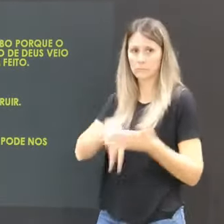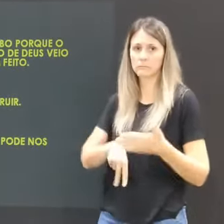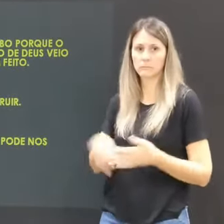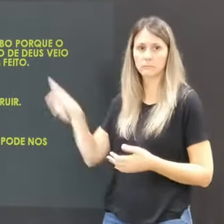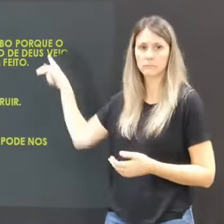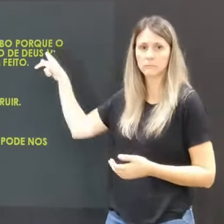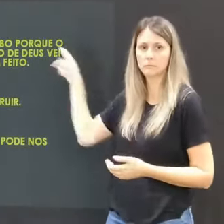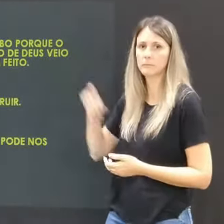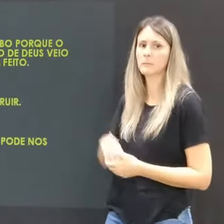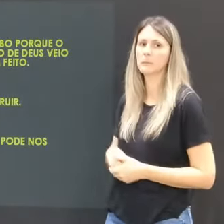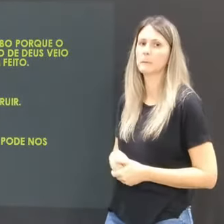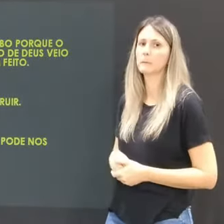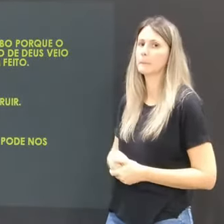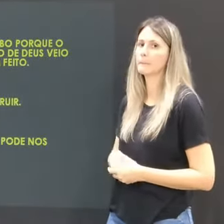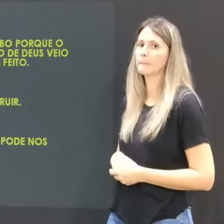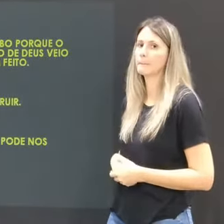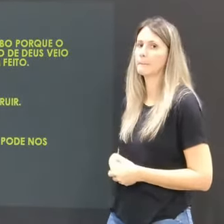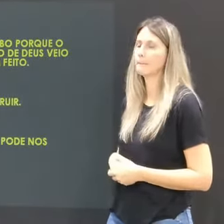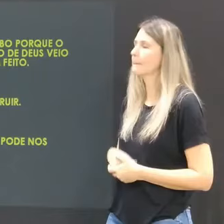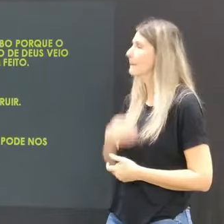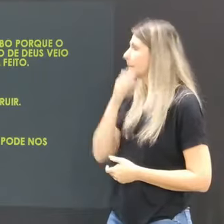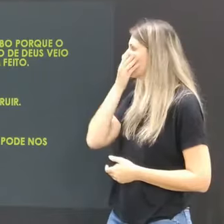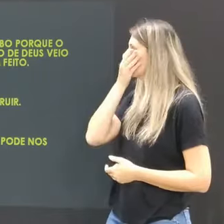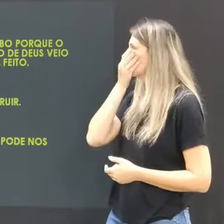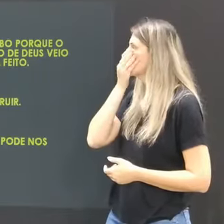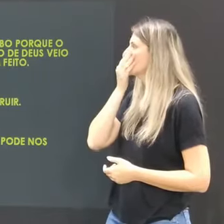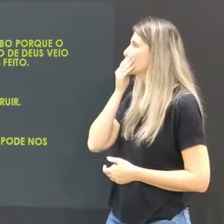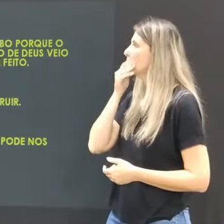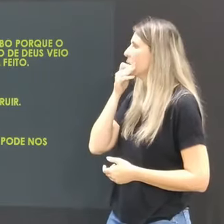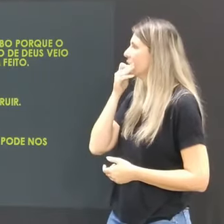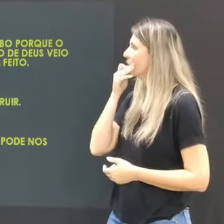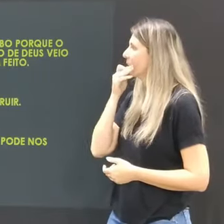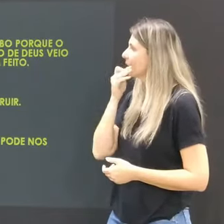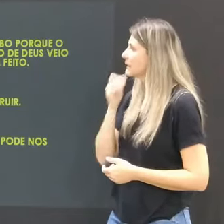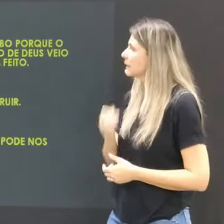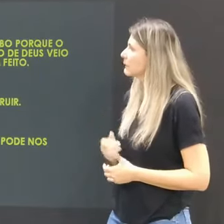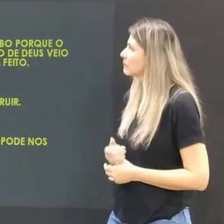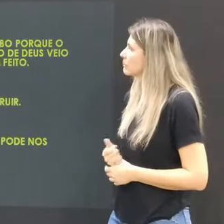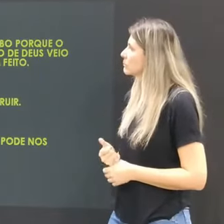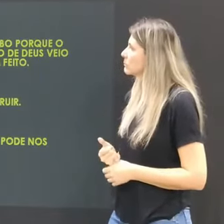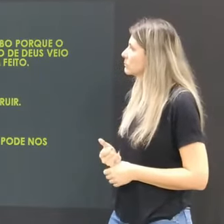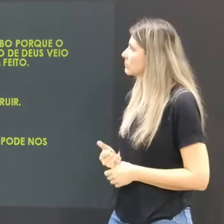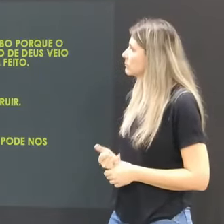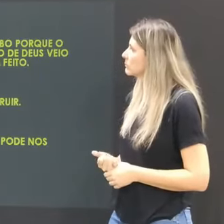A Gisele vai ler. Quem continua pecando pertence ao diabo, porque o diabo